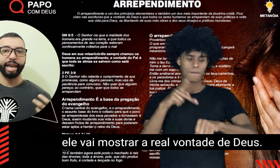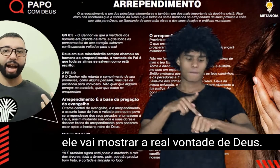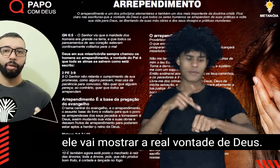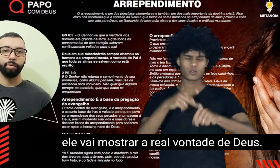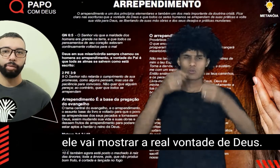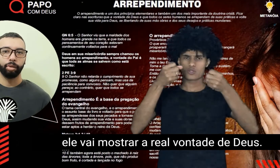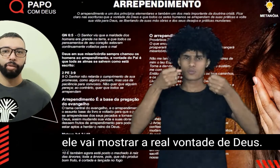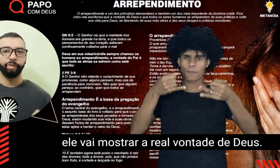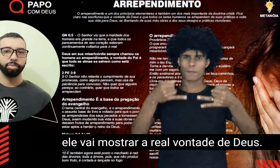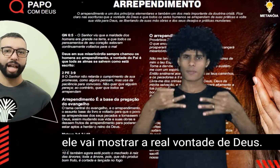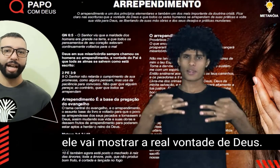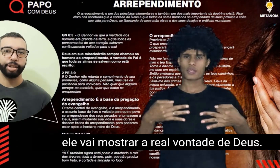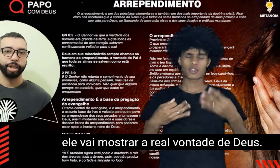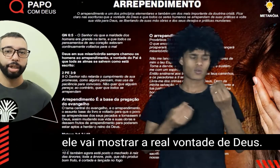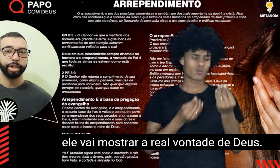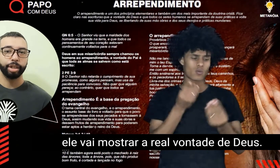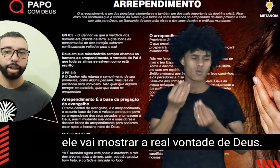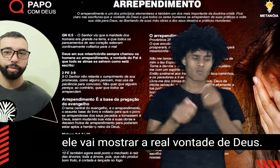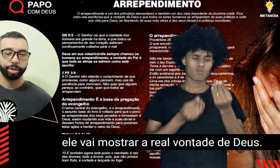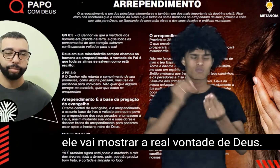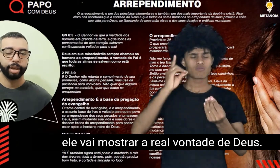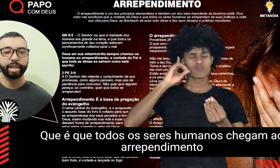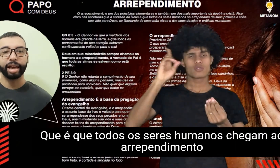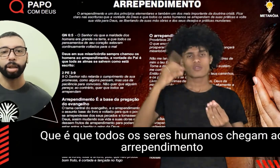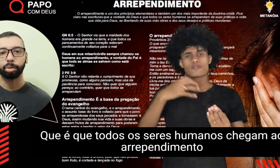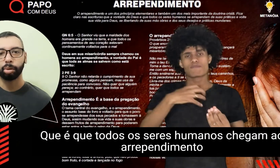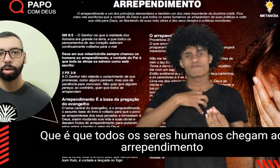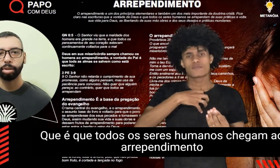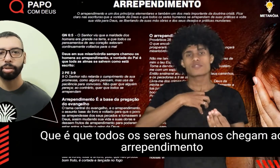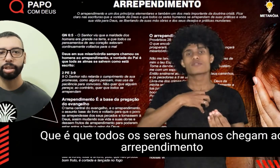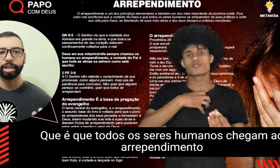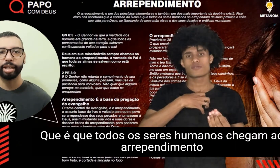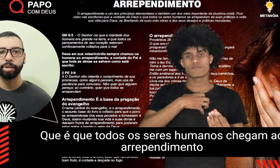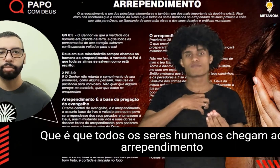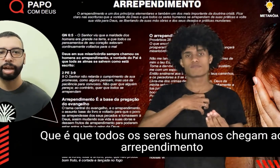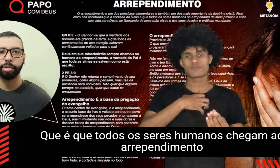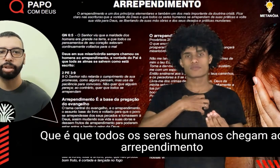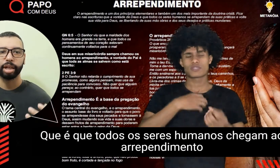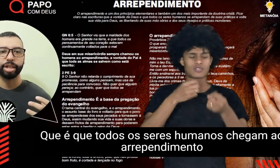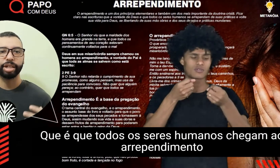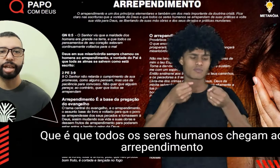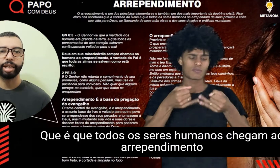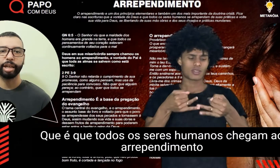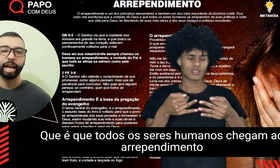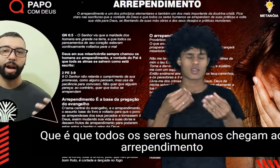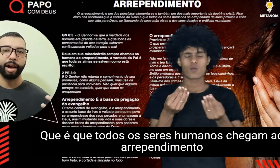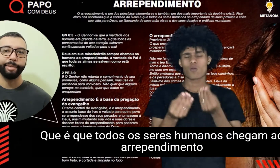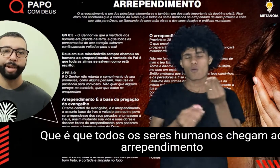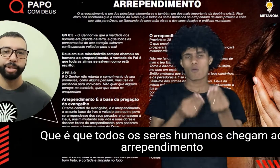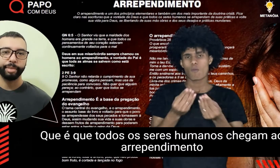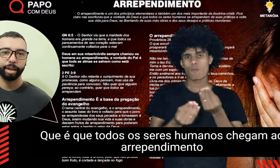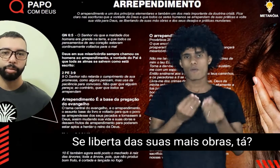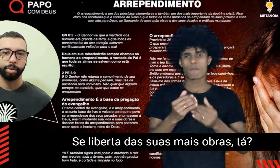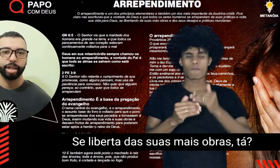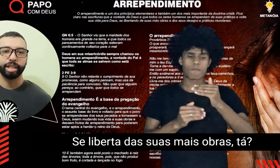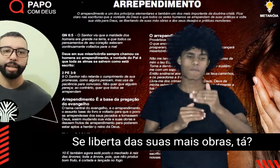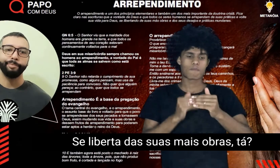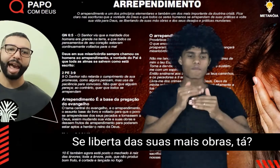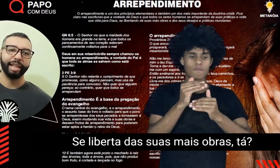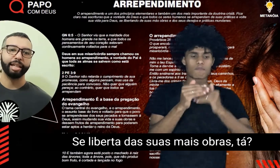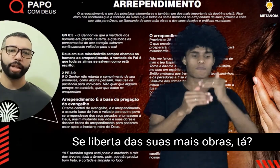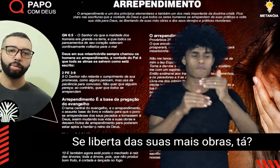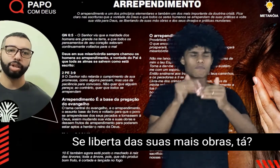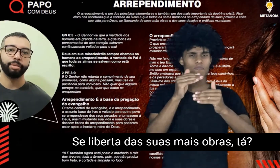a real vontade de Deus, que é que todos os seres humanos cheguem ao arrependimento,